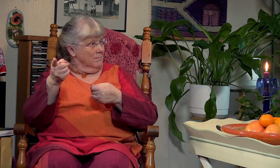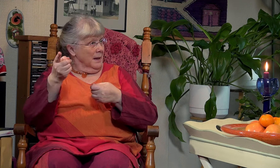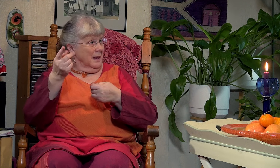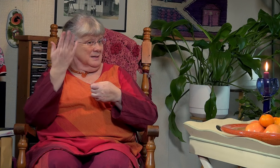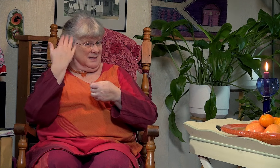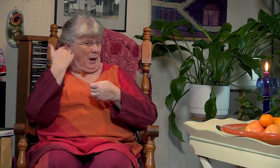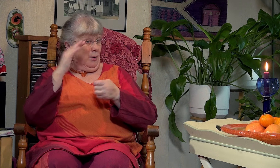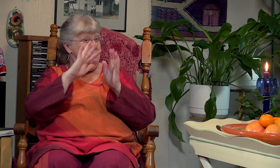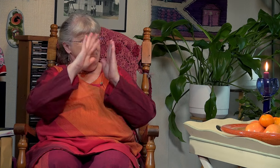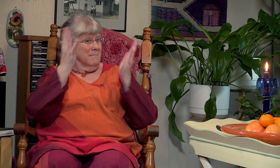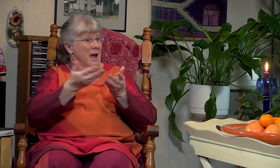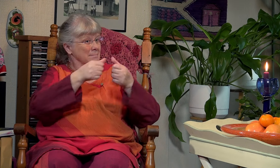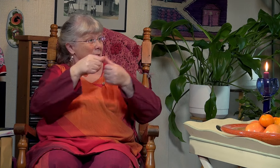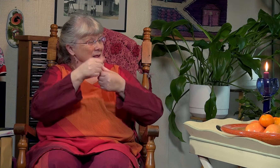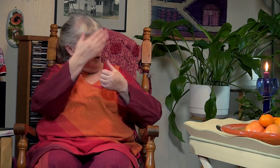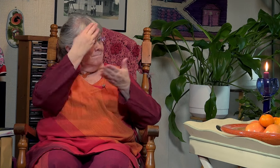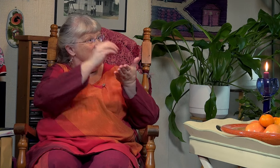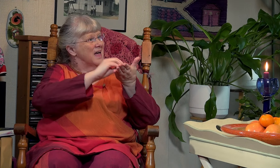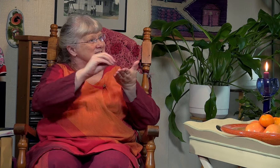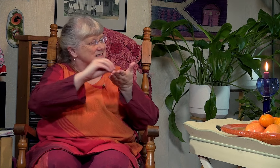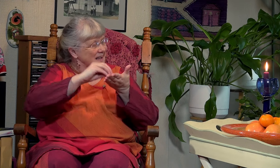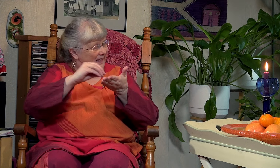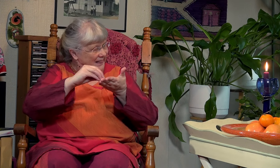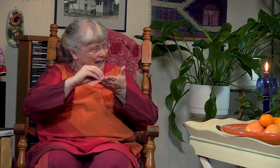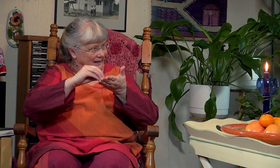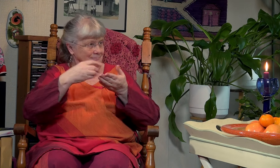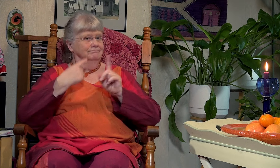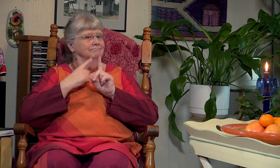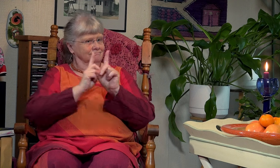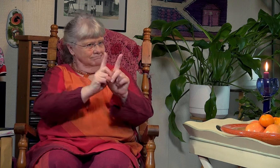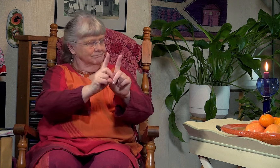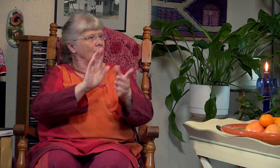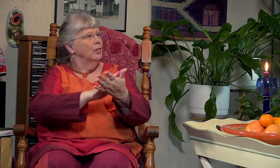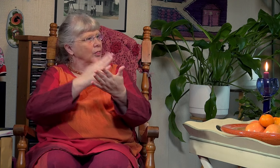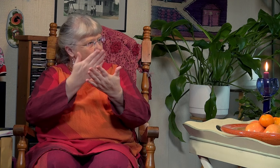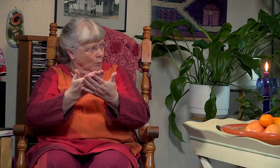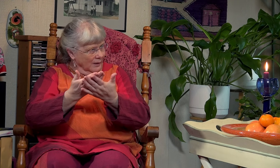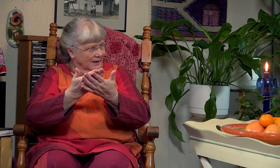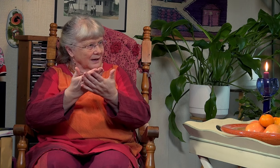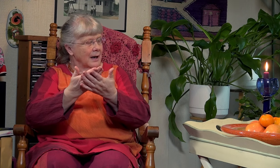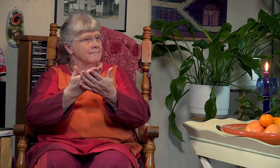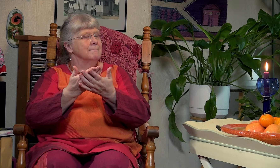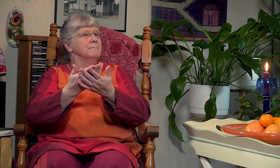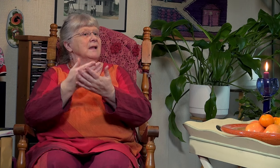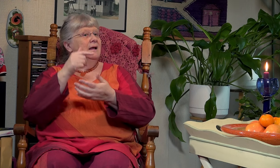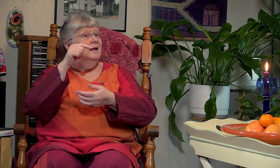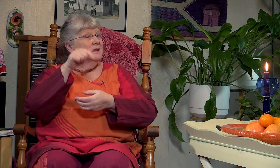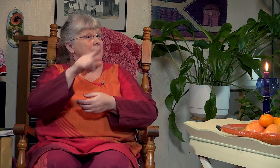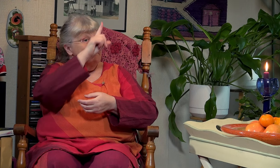Ja olin Liisa Kauppisen kanssa. Hän oli silloin Maailmanliiton pääsihteerinä ja olin hänellä tulkkina silloin tällä